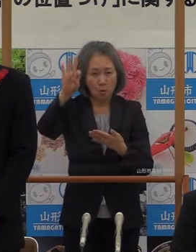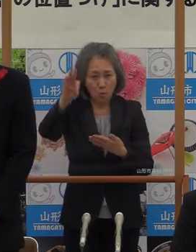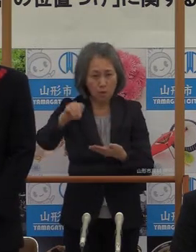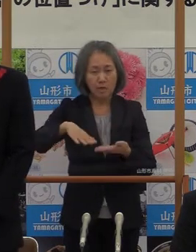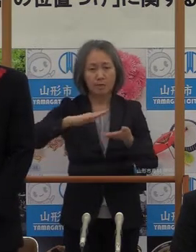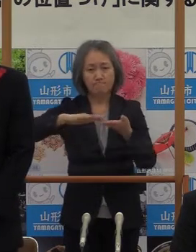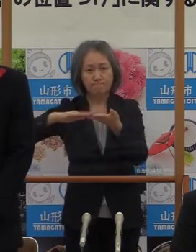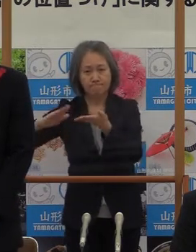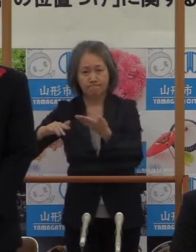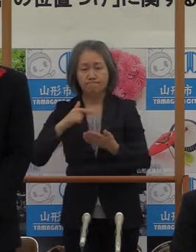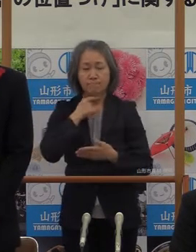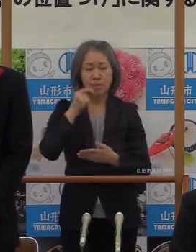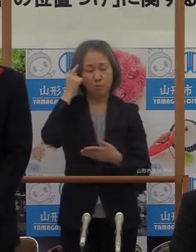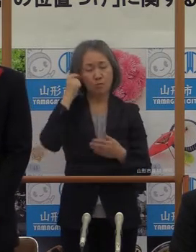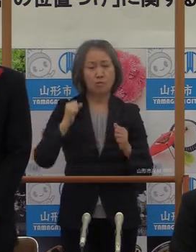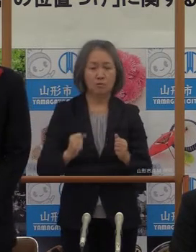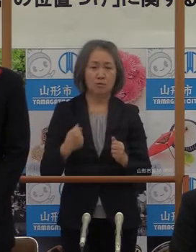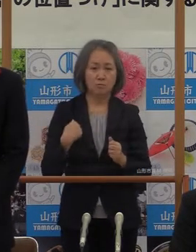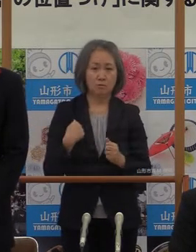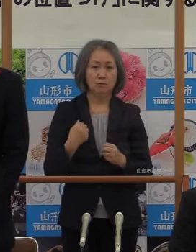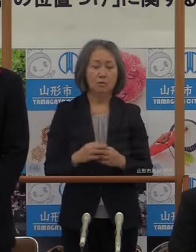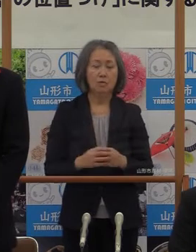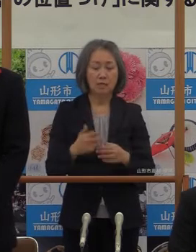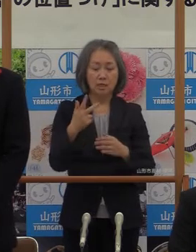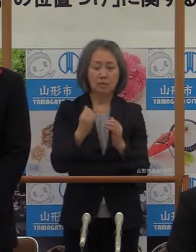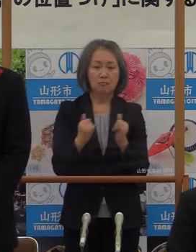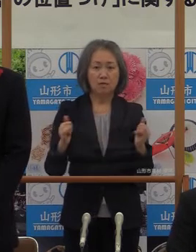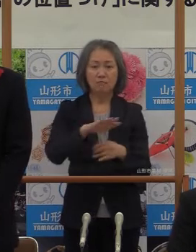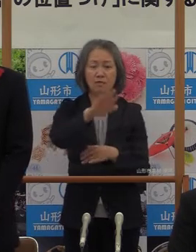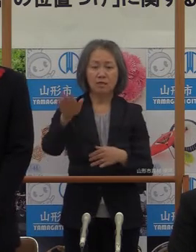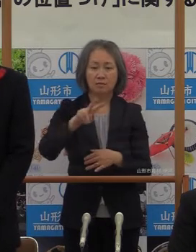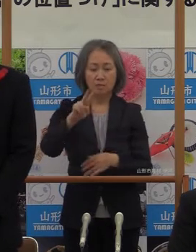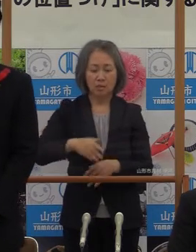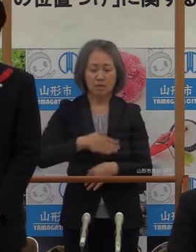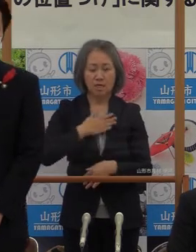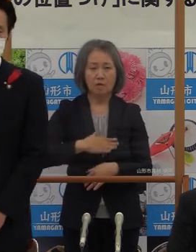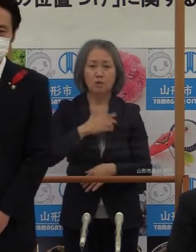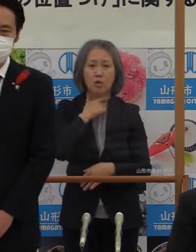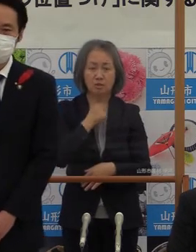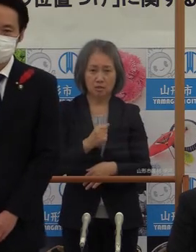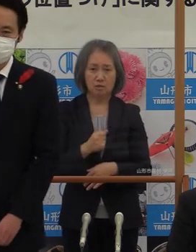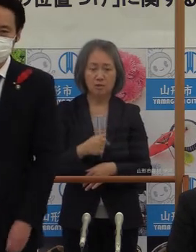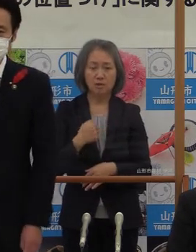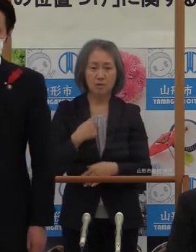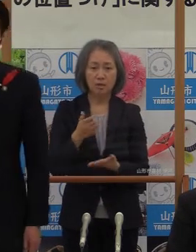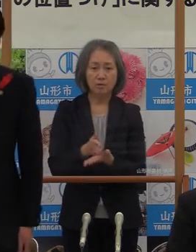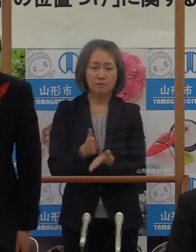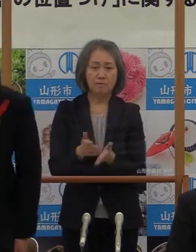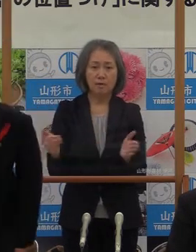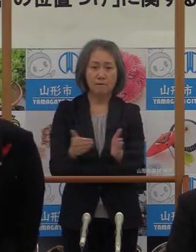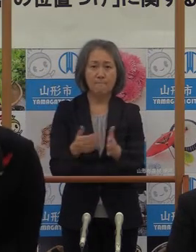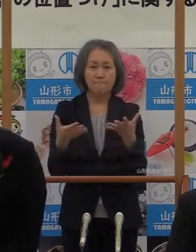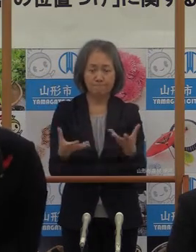考えております。市民の皆様にもご理解を賜ればと思います。私からは以上でございます。